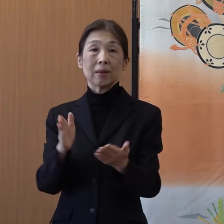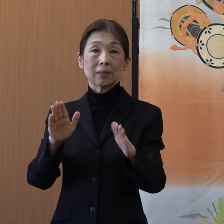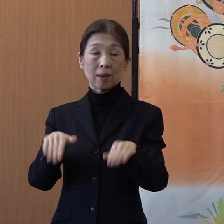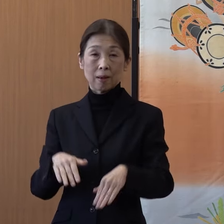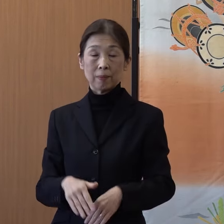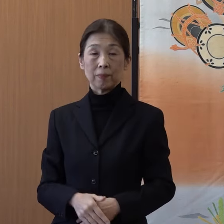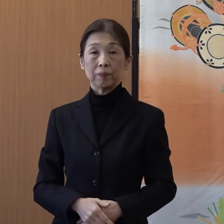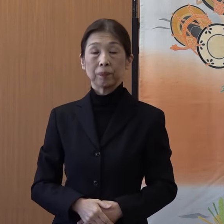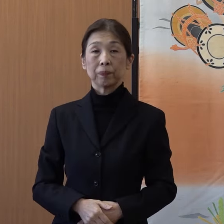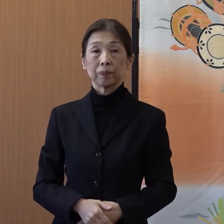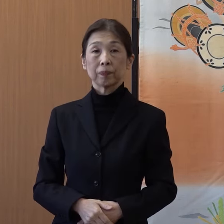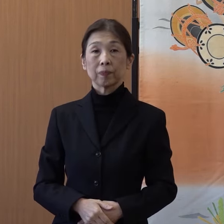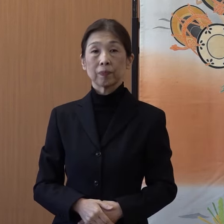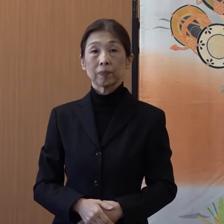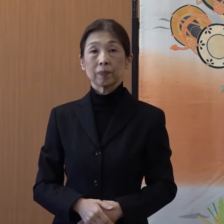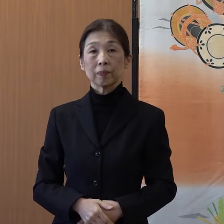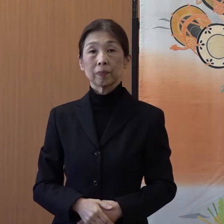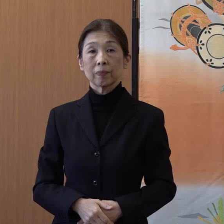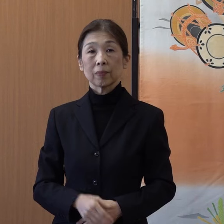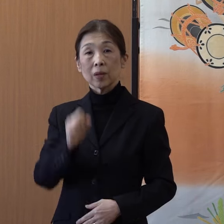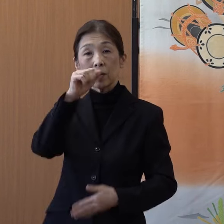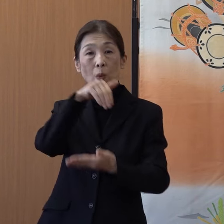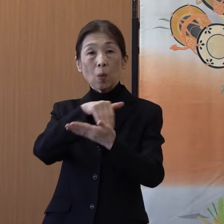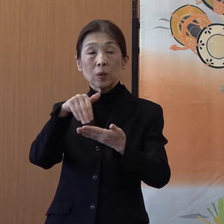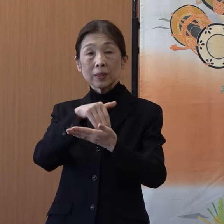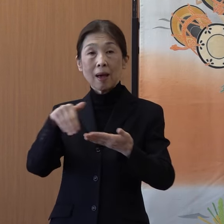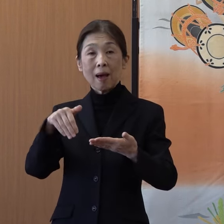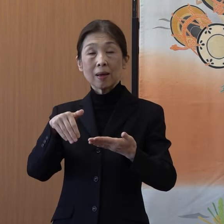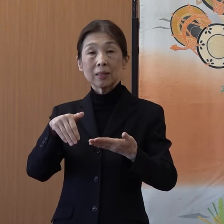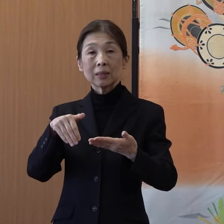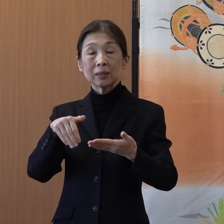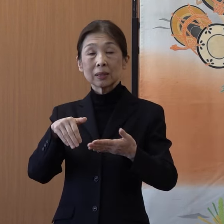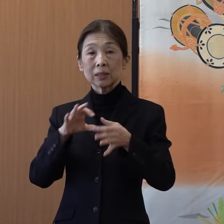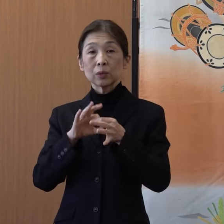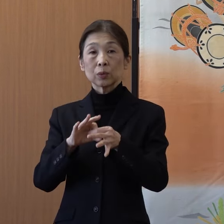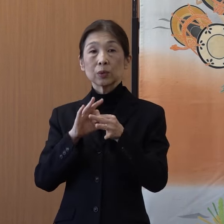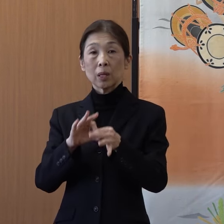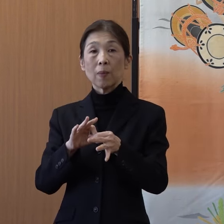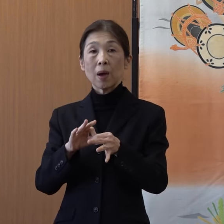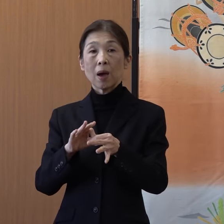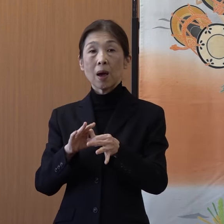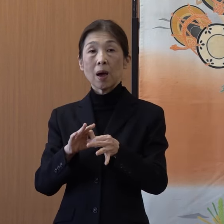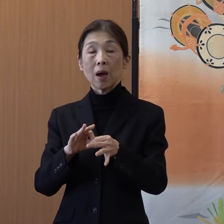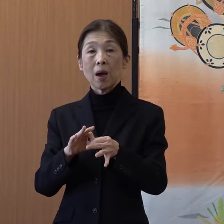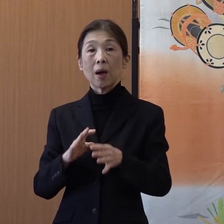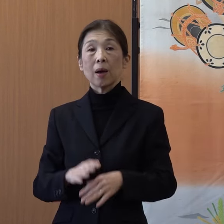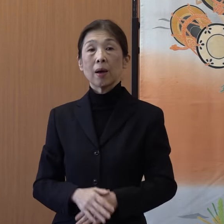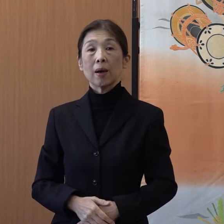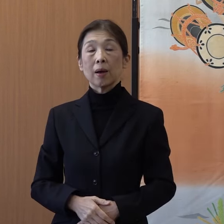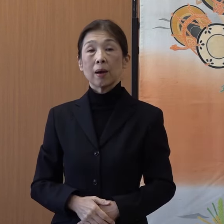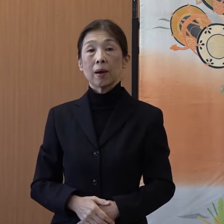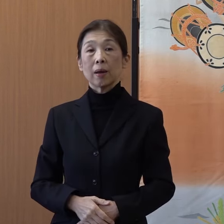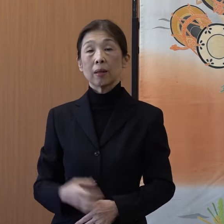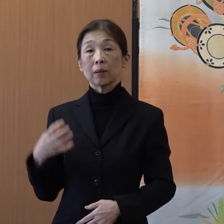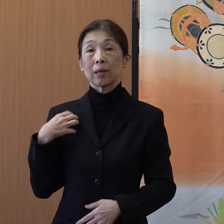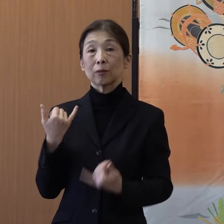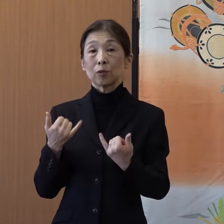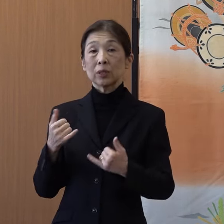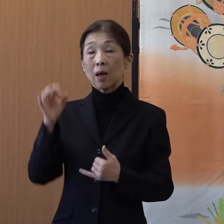ました。予算の関係の規模については観光は いないか